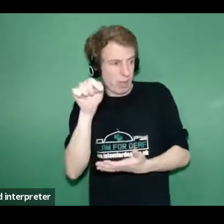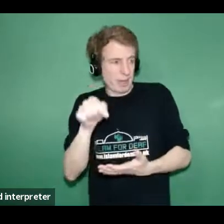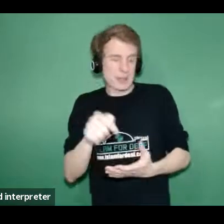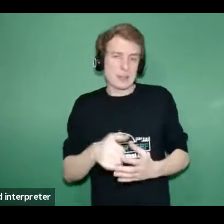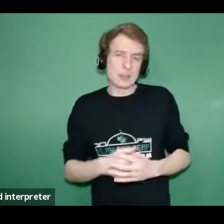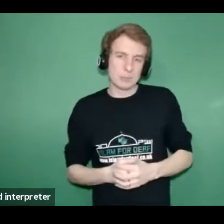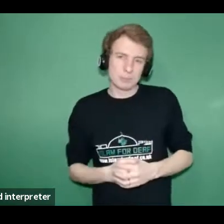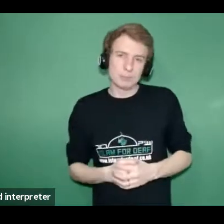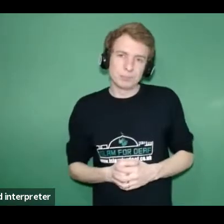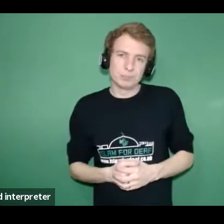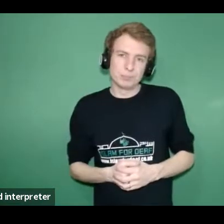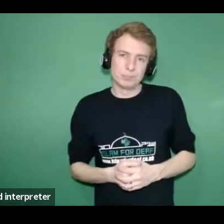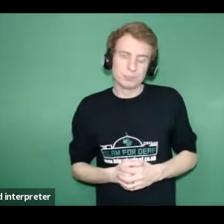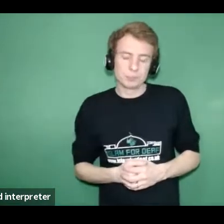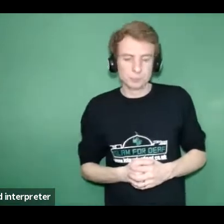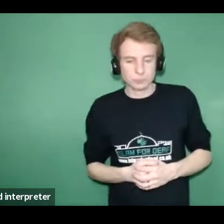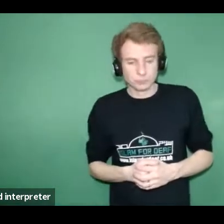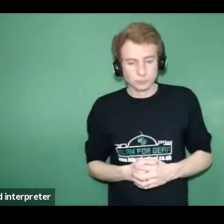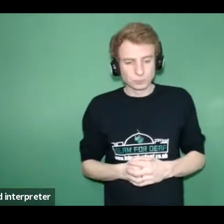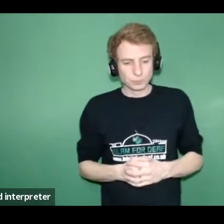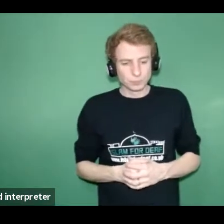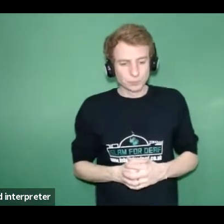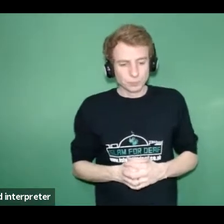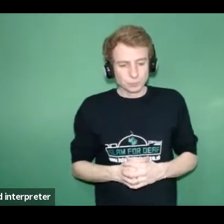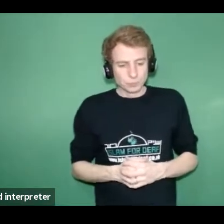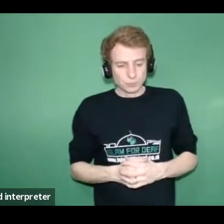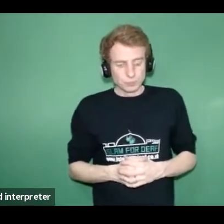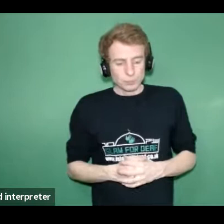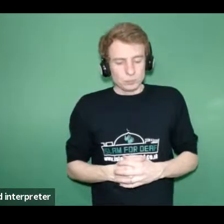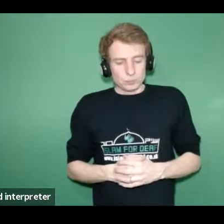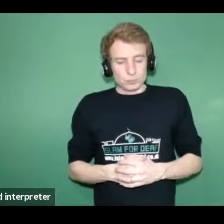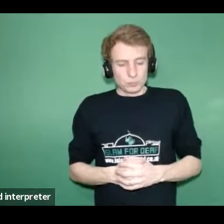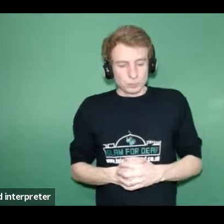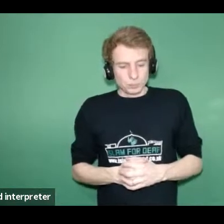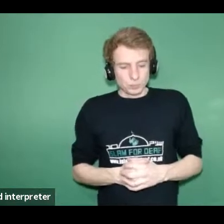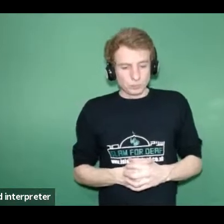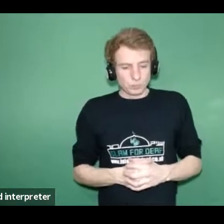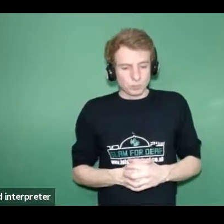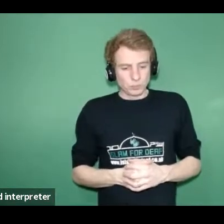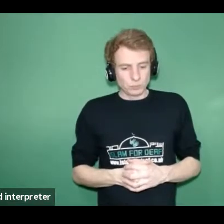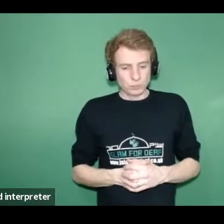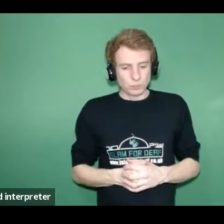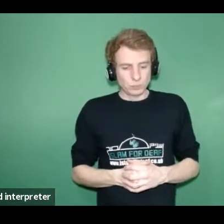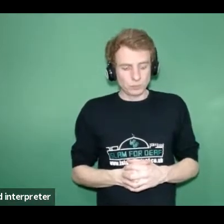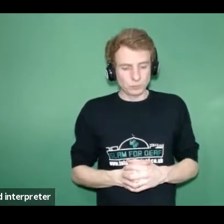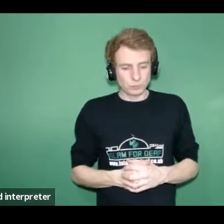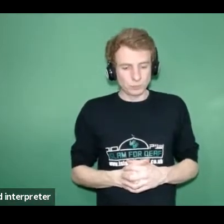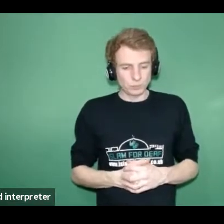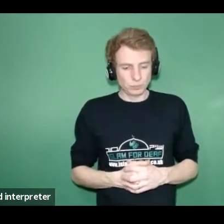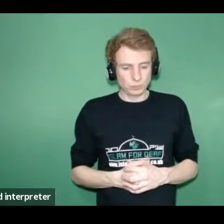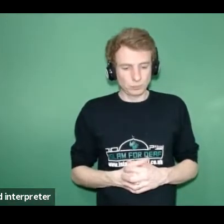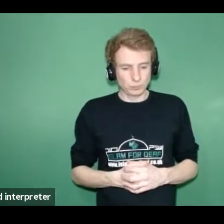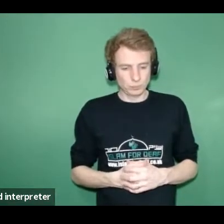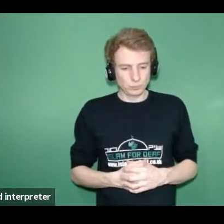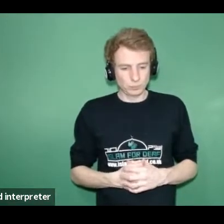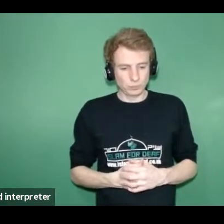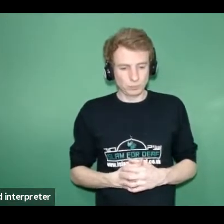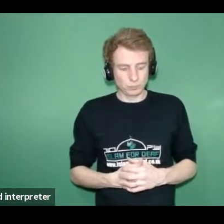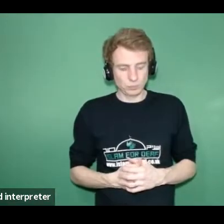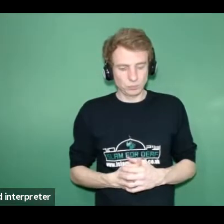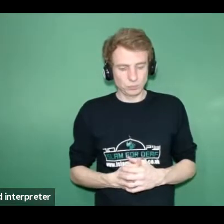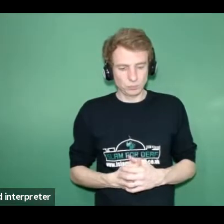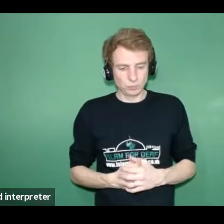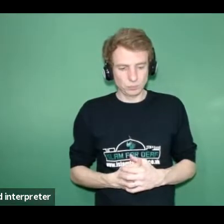وانظر إلى قول الله عز وجل كما في سورة يوسف: وما يؤمن أكثرهم بالله إلا وهم مشركون.